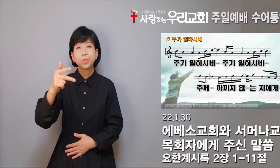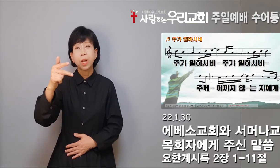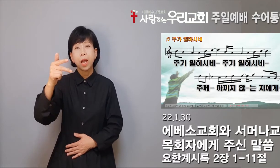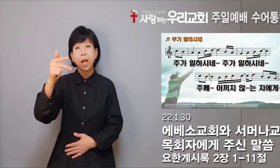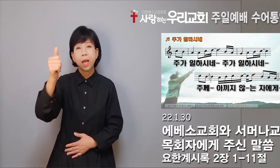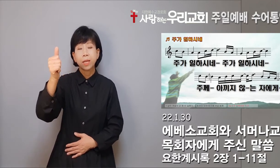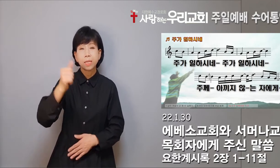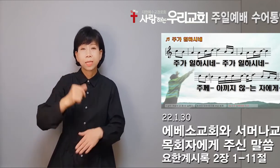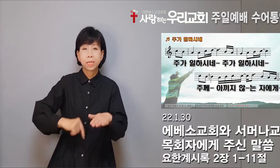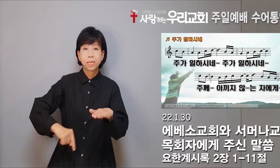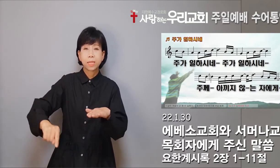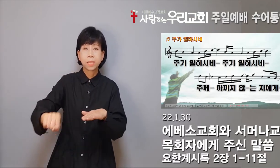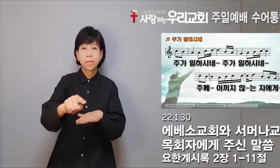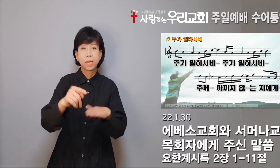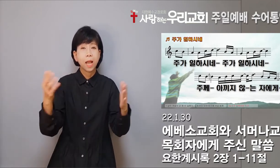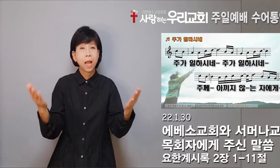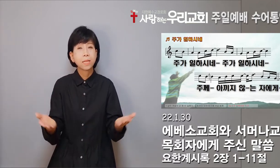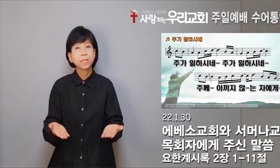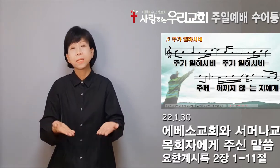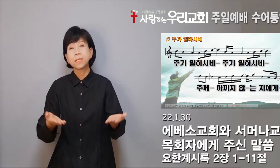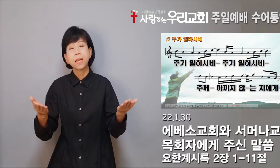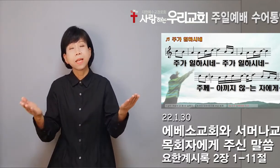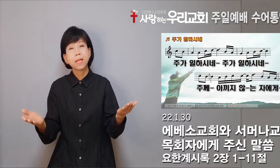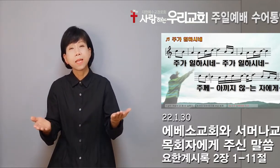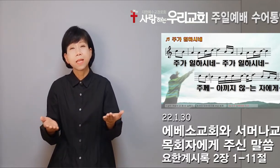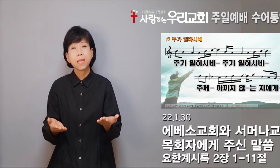일하시네 주가